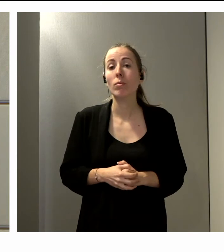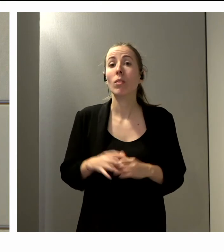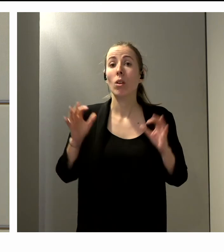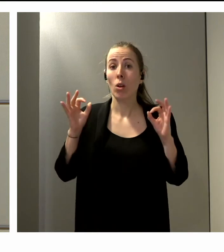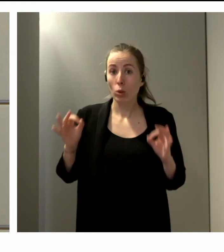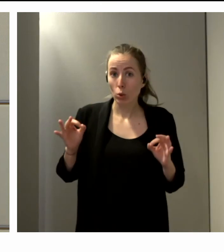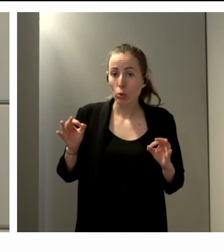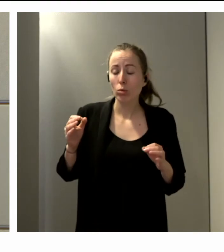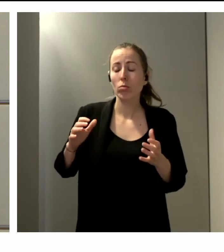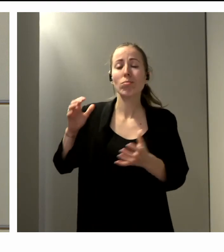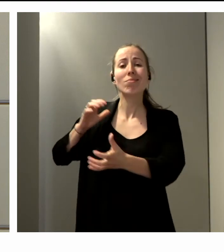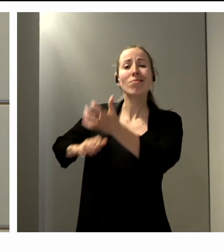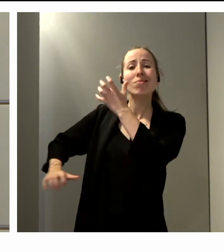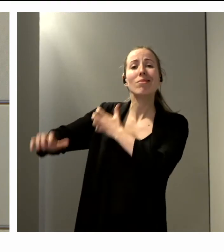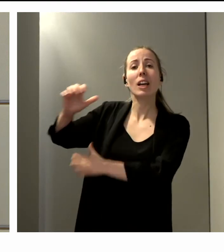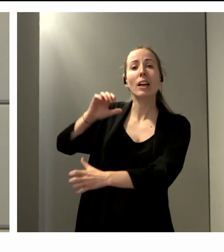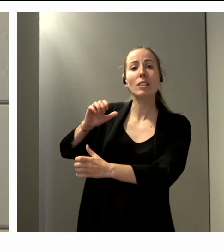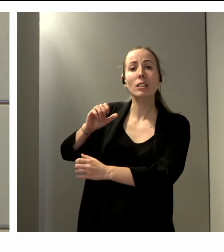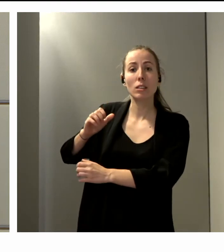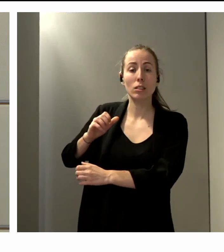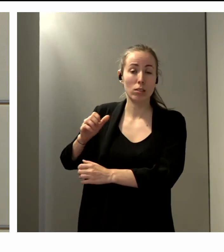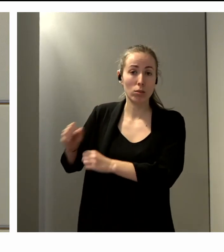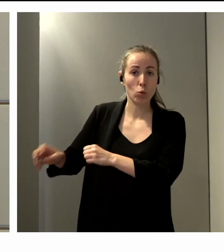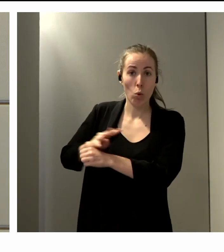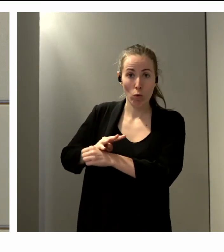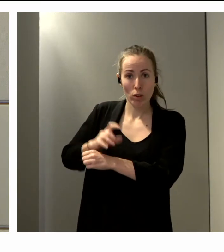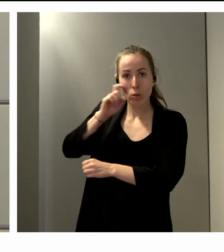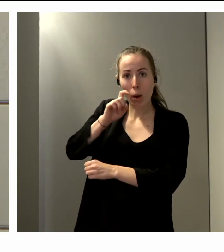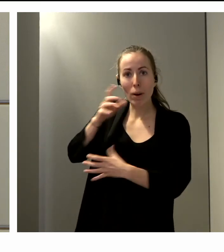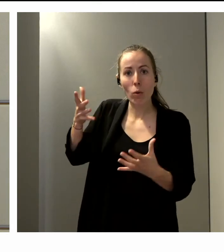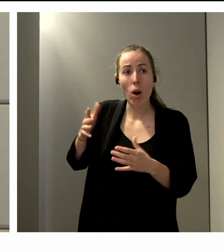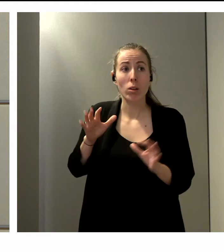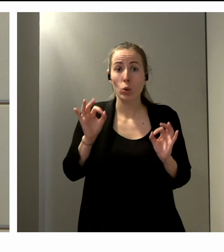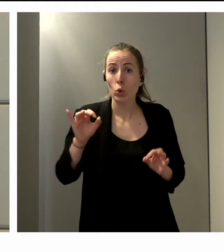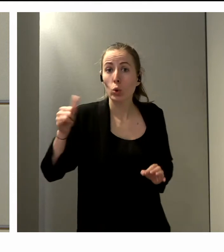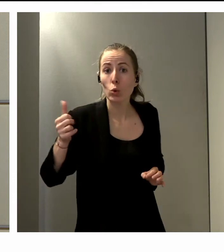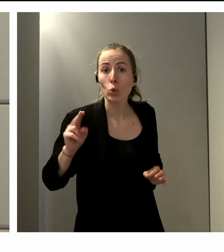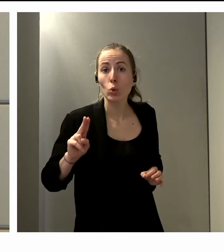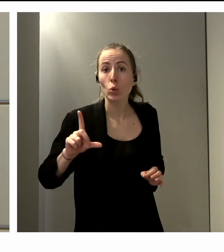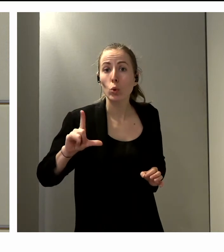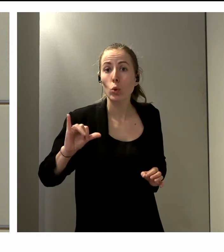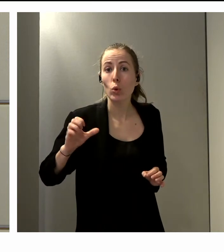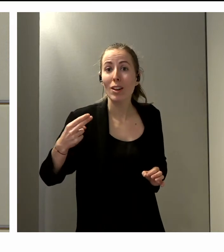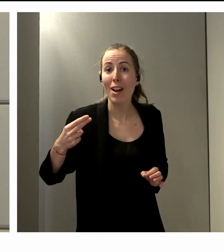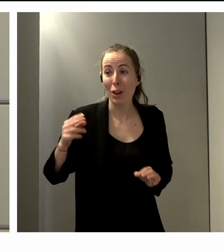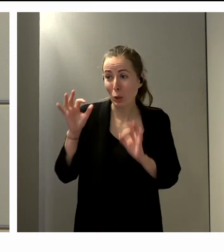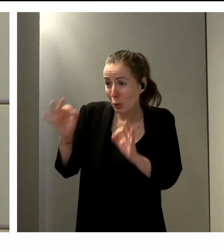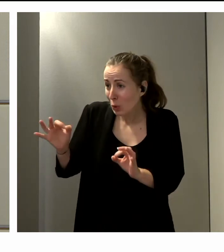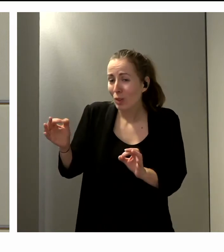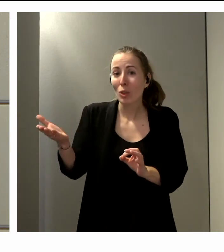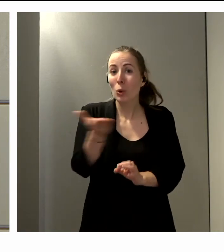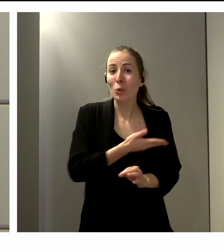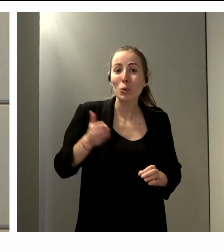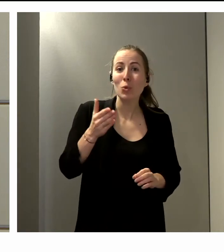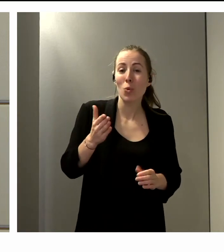crise sanitaire, c'est qu'elle a renforcé, donc comme le disait Julien dans son témoignage, elle a mis chacun sur un pied d'égalité par